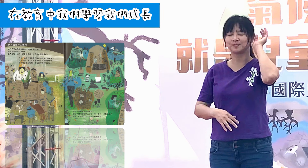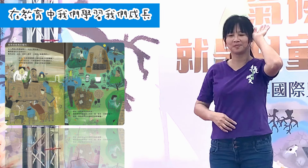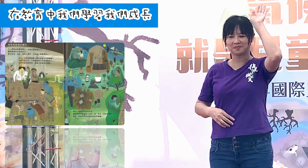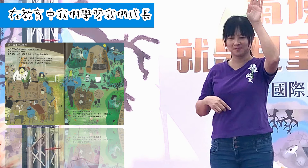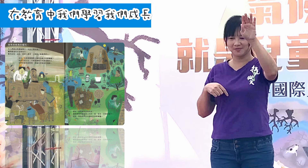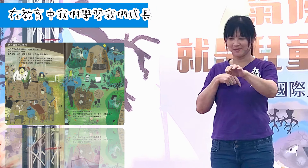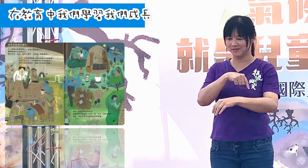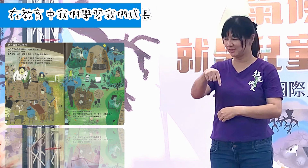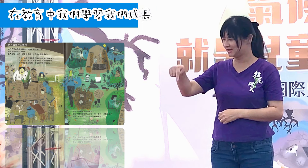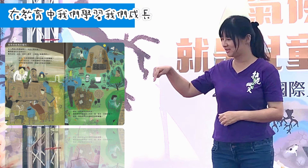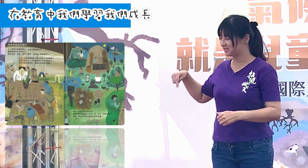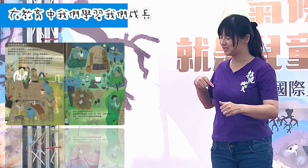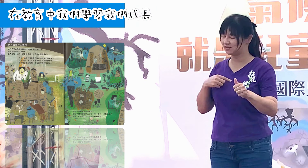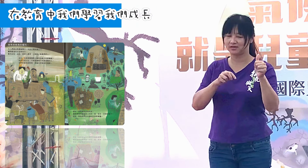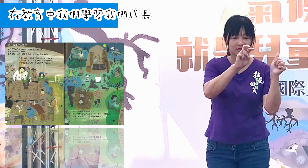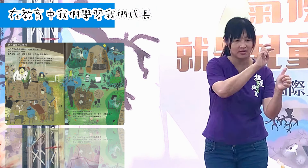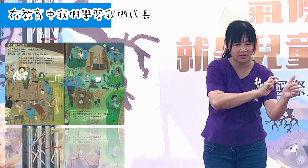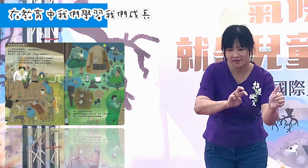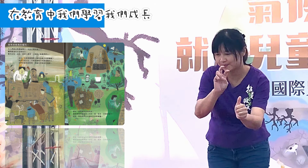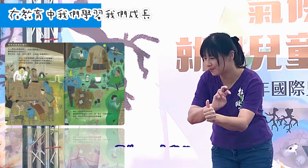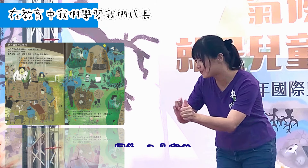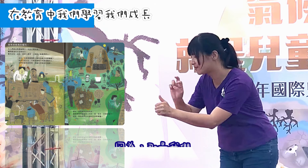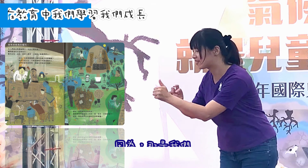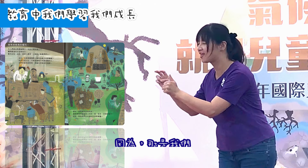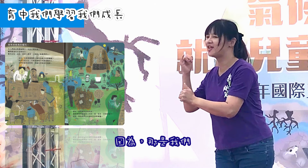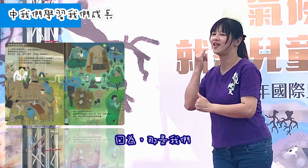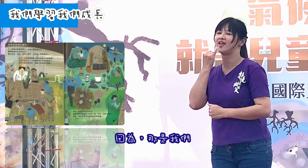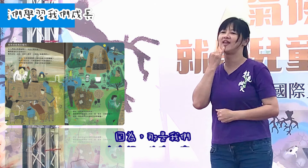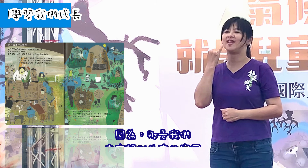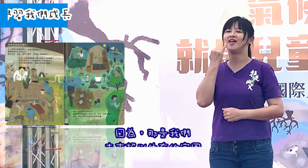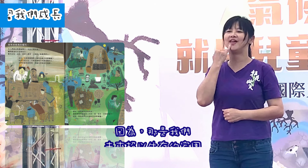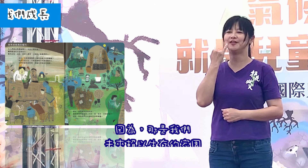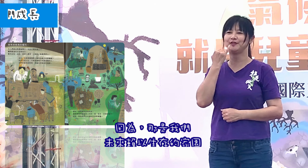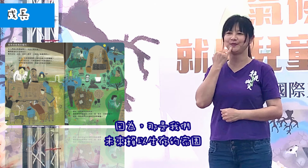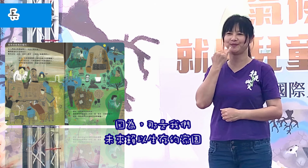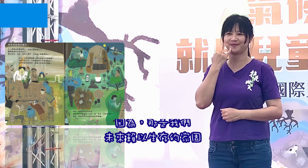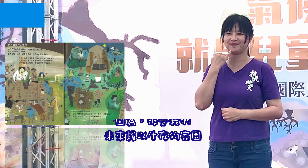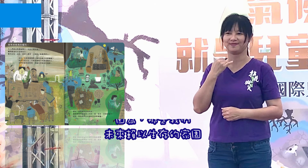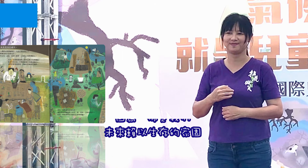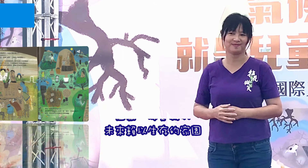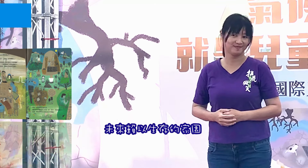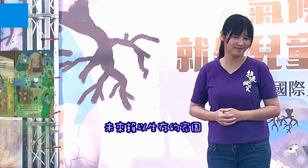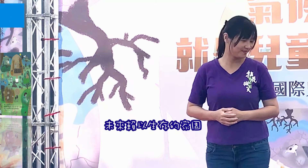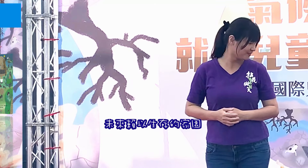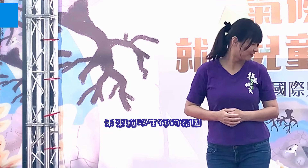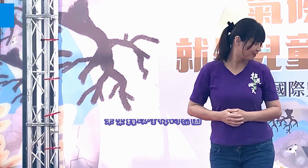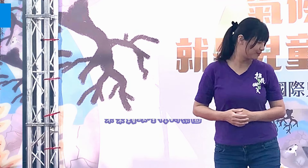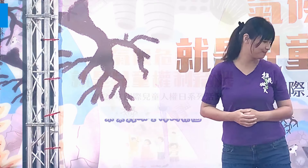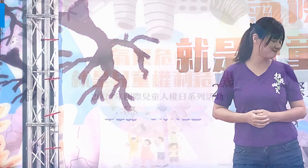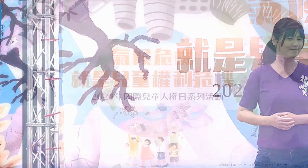洋，因为那是我们未来赖以生存的家园。